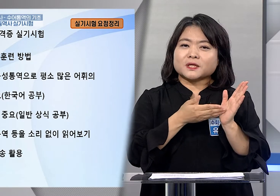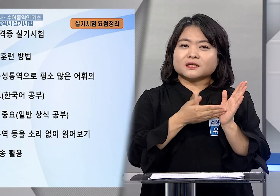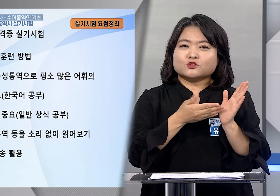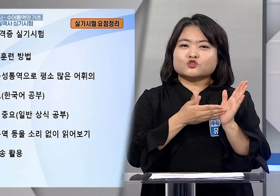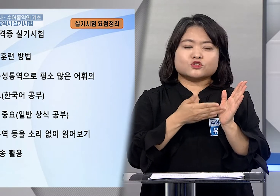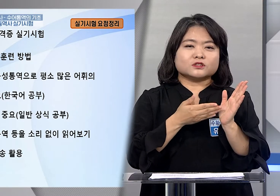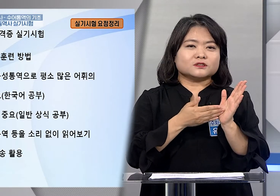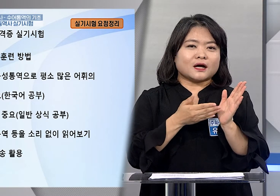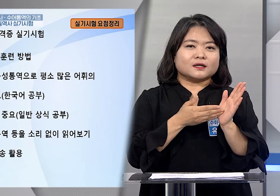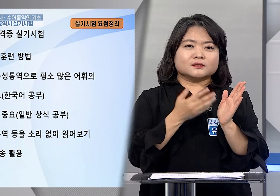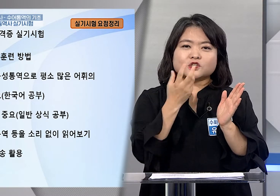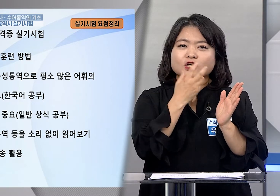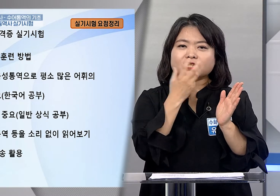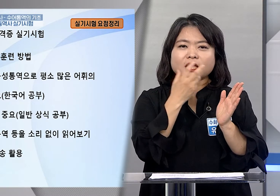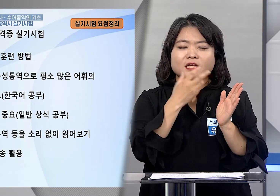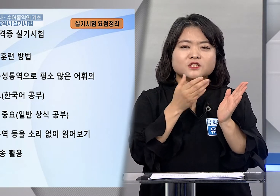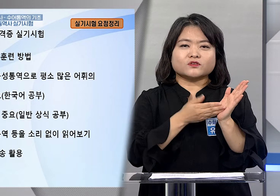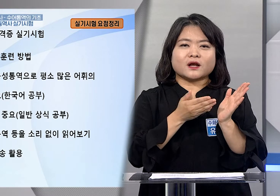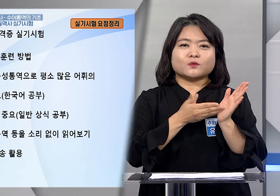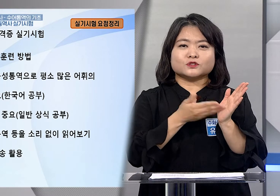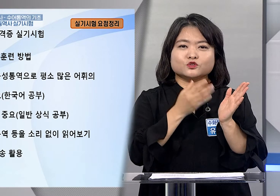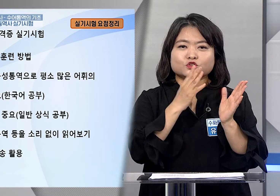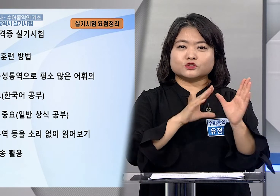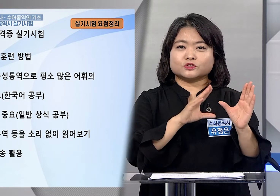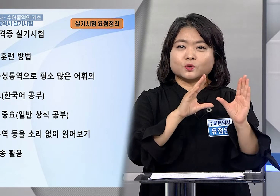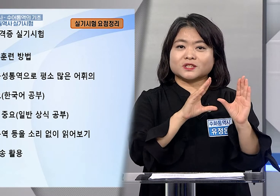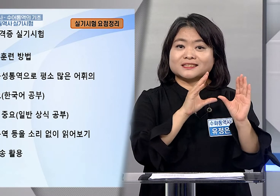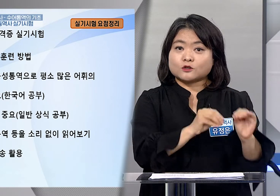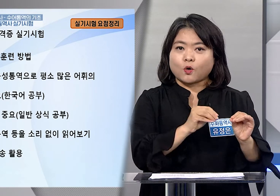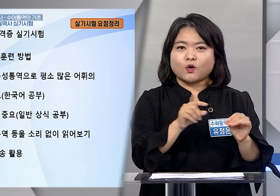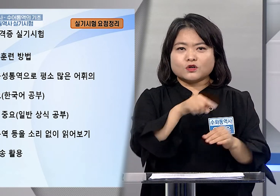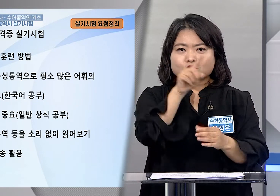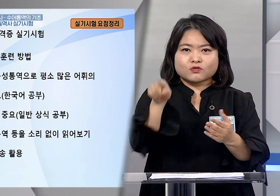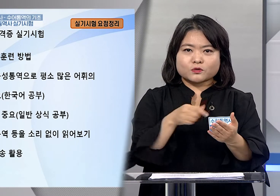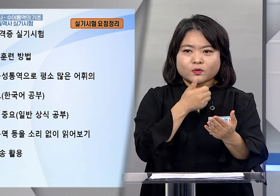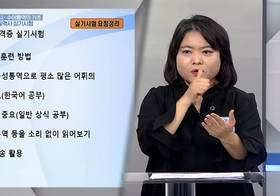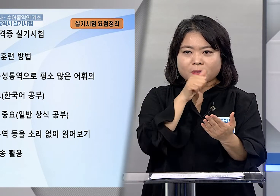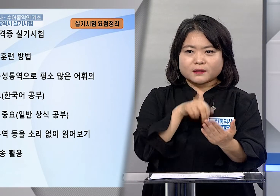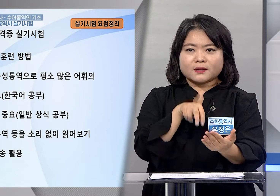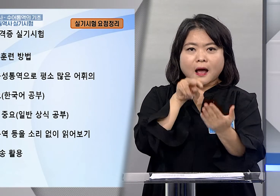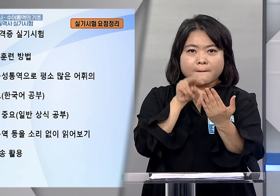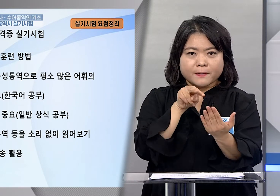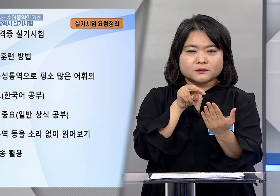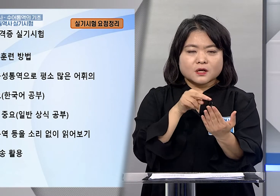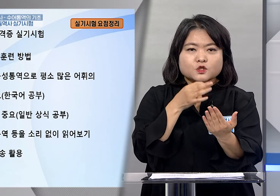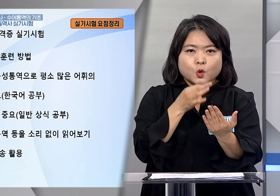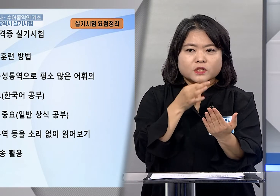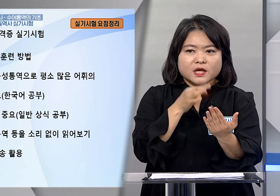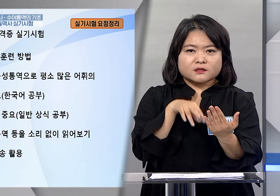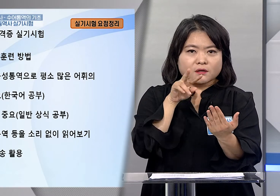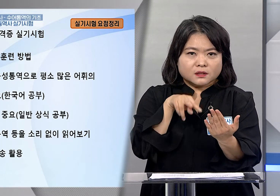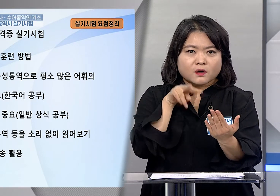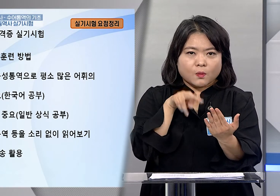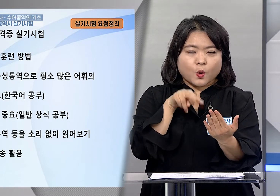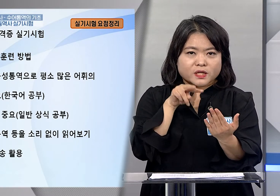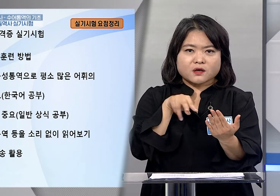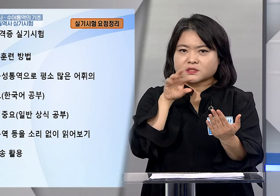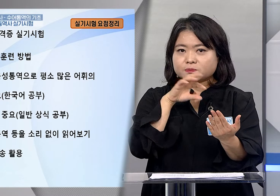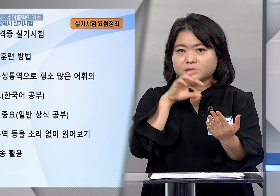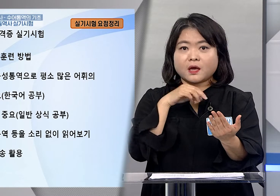원음인 뉴스, 청인이 전달하고 있는 뉴스 소리를 끄고 수화 통역만 한번 소리내서 읽어보기 연습을 해보는